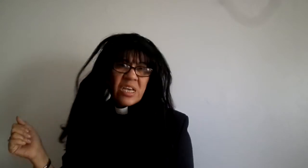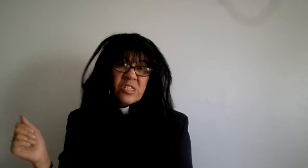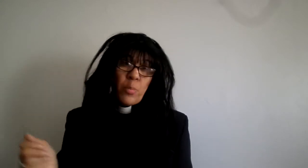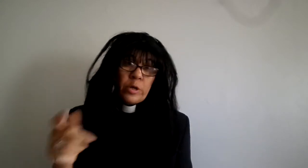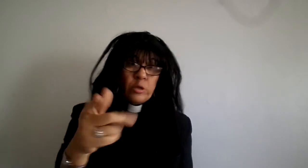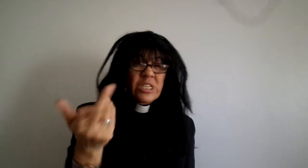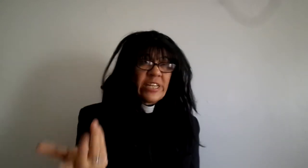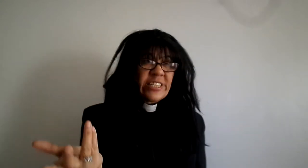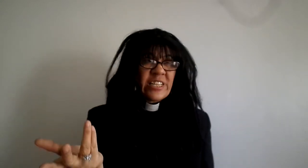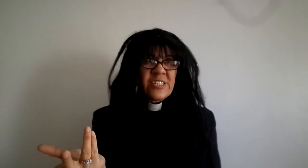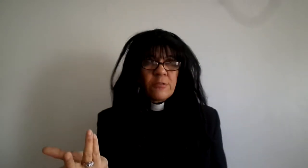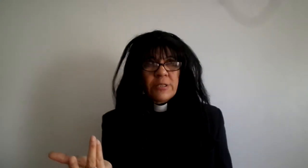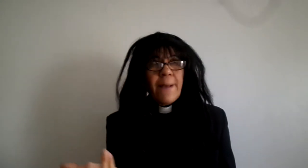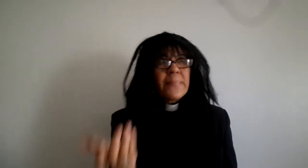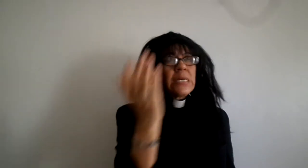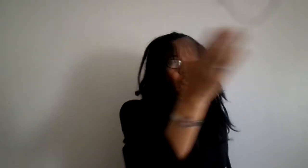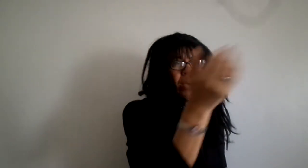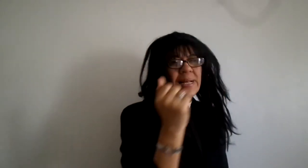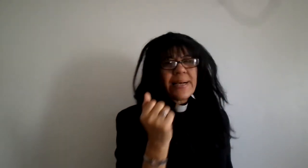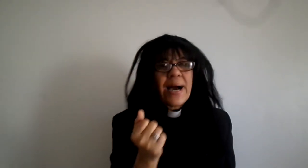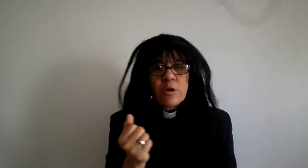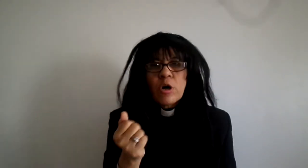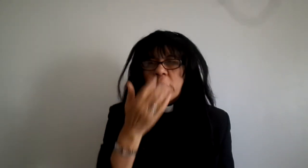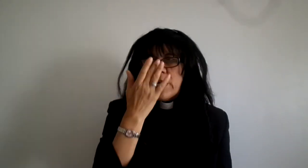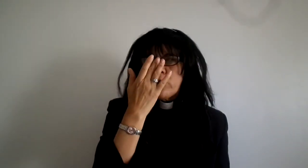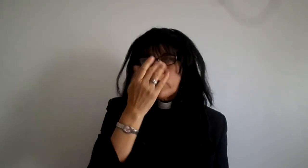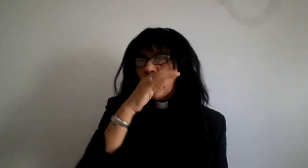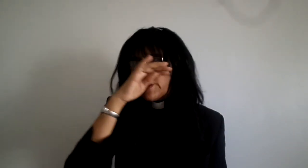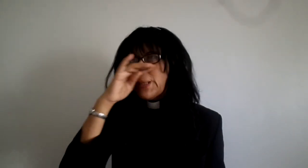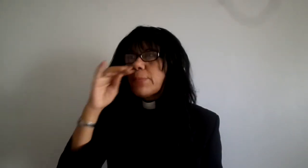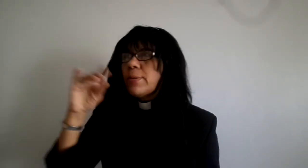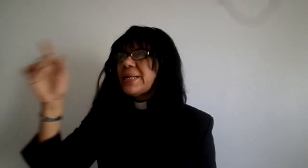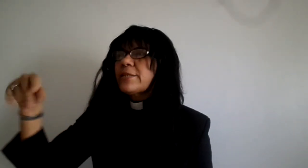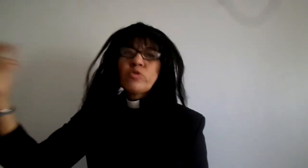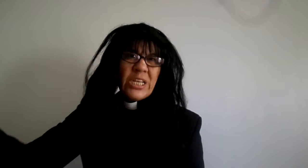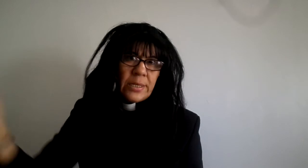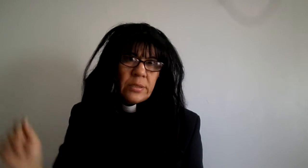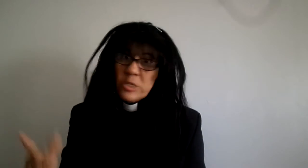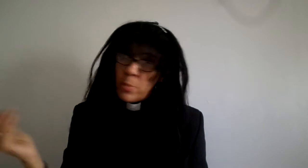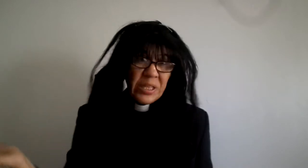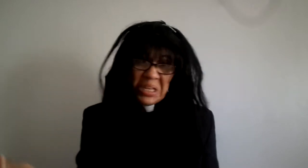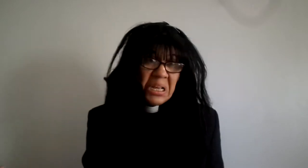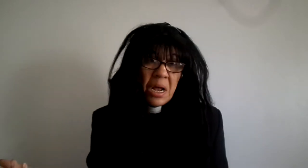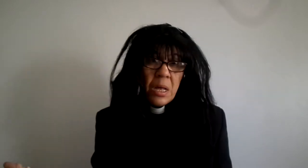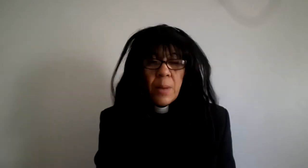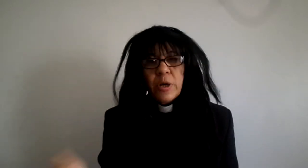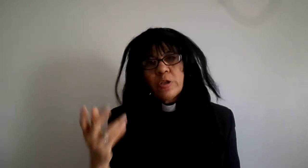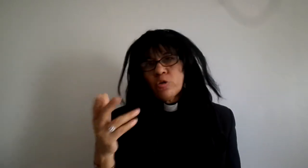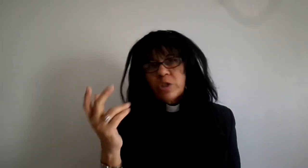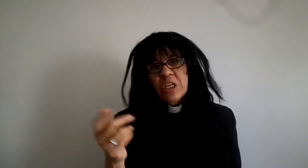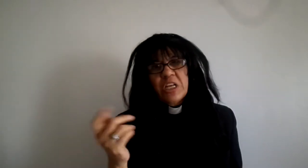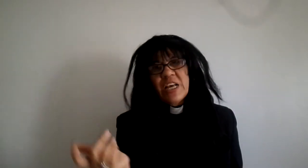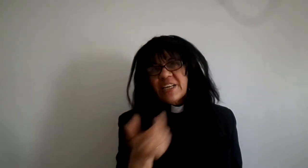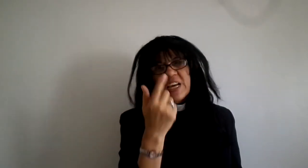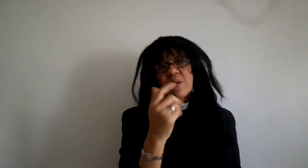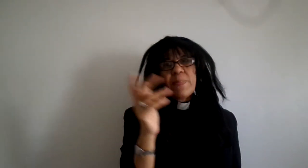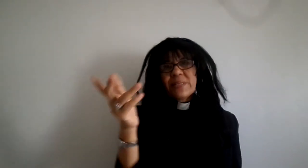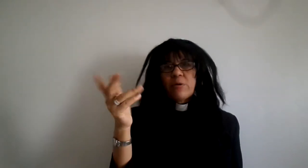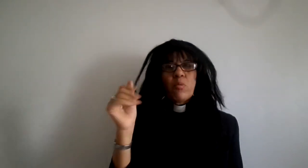eso? Porque si él te está diciendo a ti, tú me das el carro y Dios te va a devolver a ti un dealer. Eso es mentira, porque Dios no tiene dealer de arriba para estar devolviendo